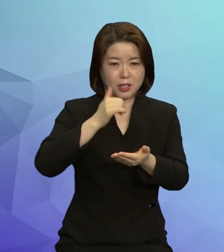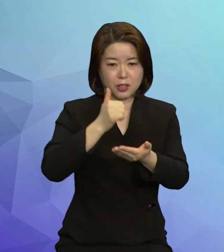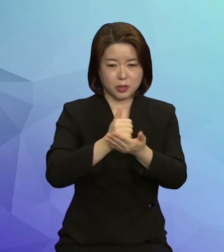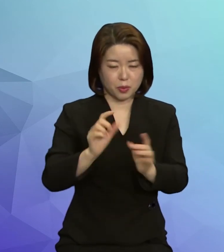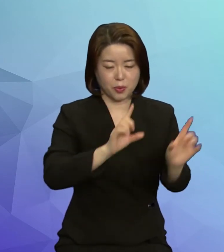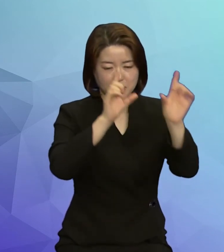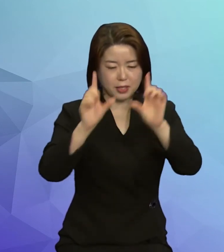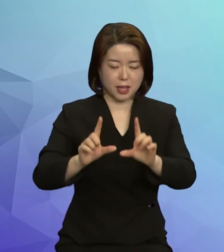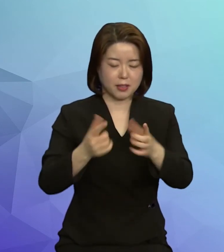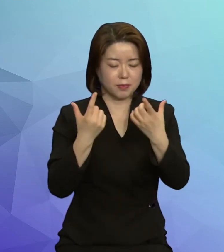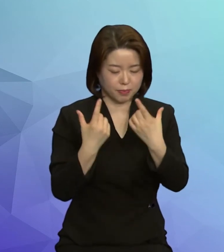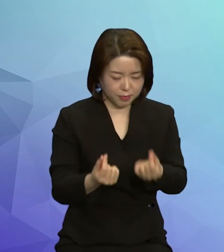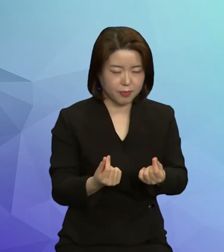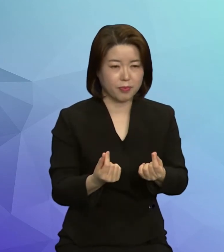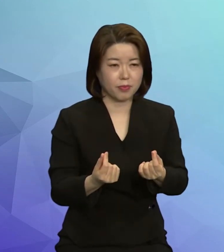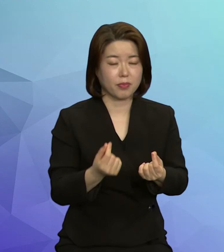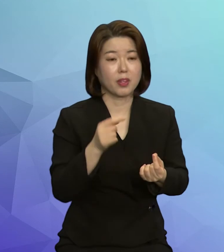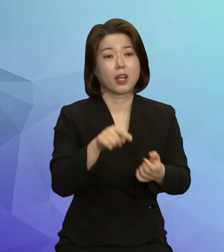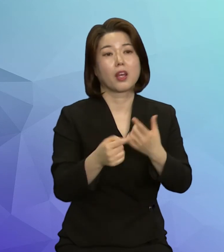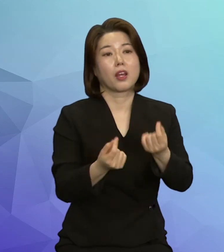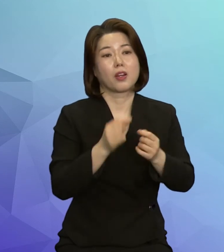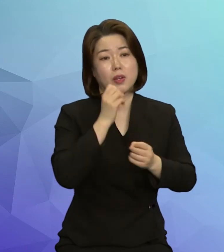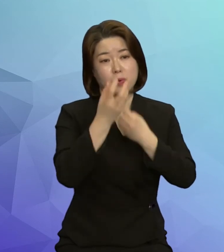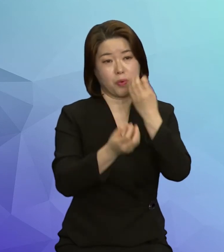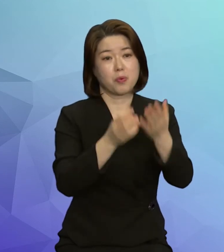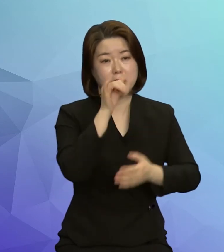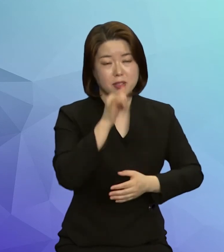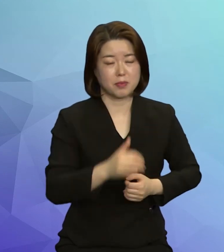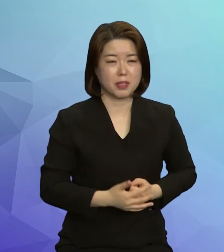안에 그리스도께서 사는 것이라, 그렇게 고백했어요.